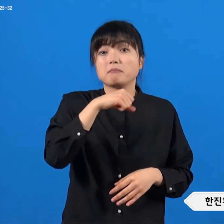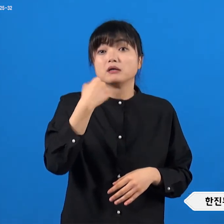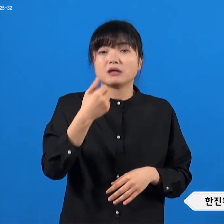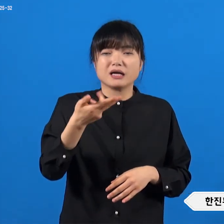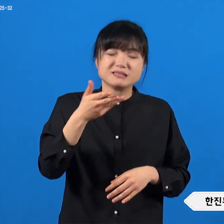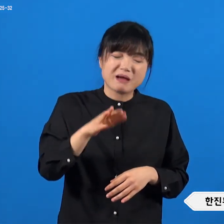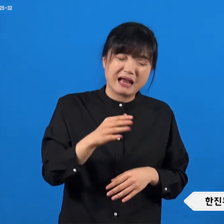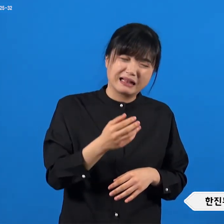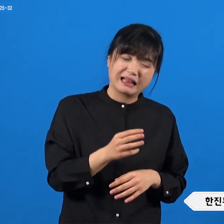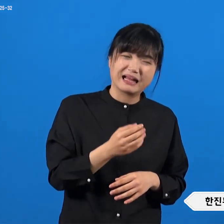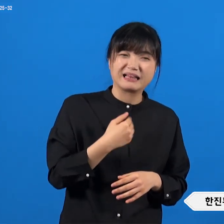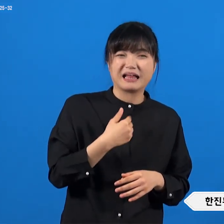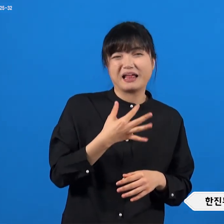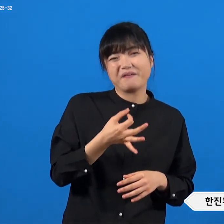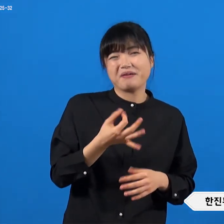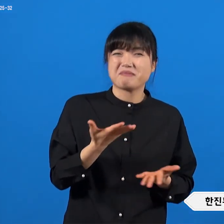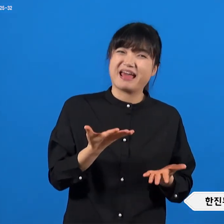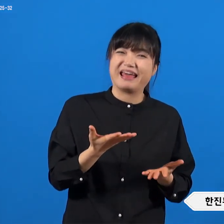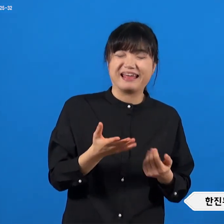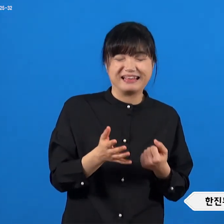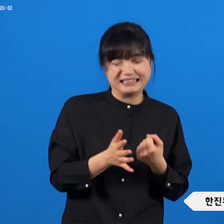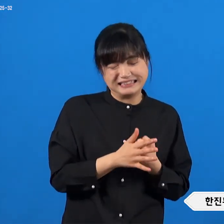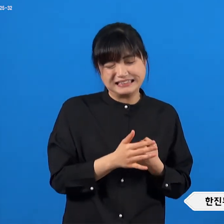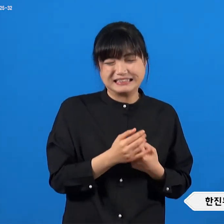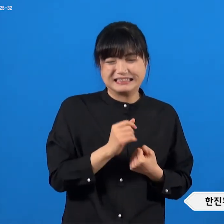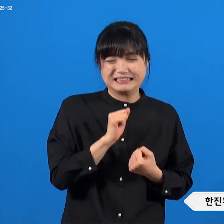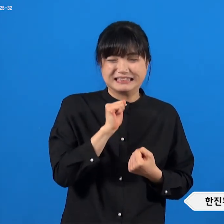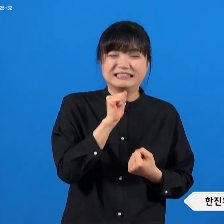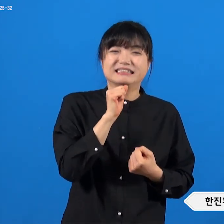낮게 얹어주지만은 그럴 형편이 못 됐습니다.